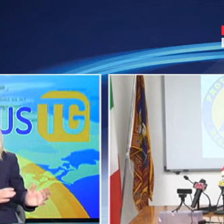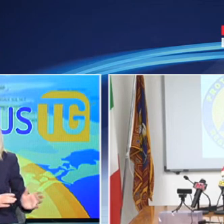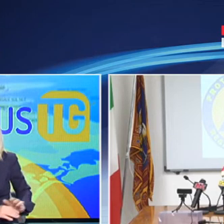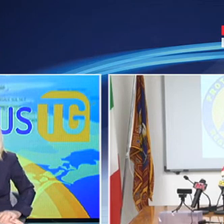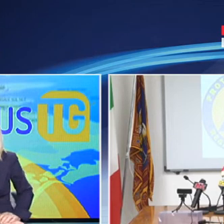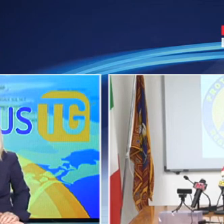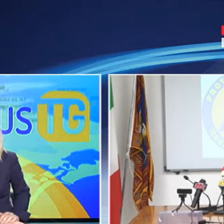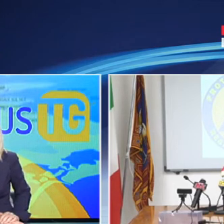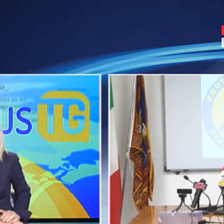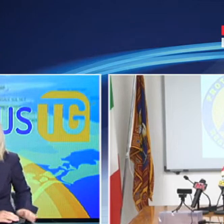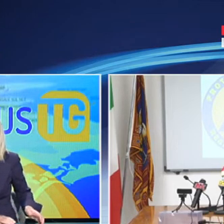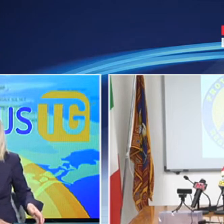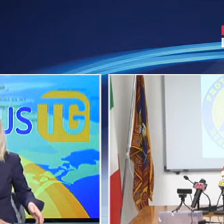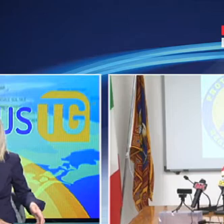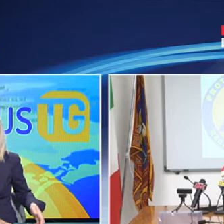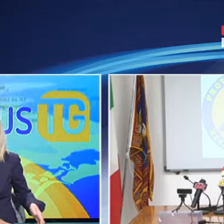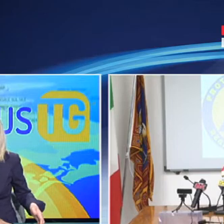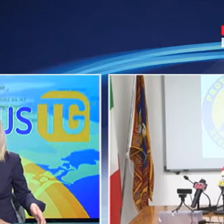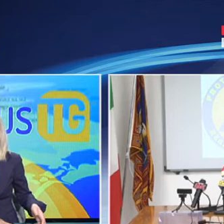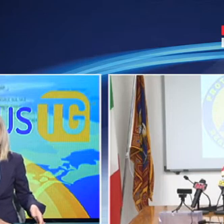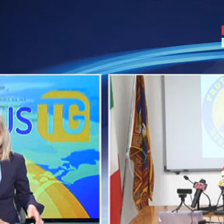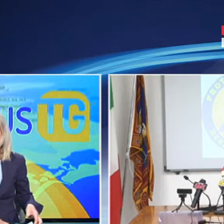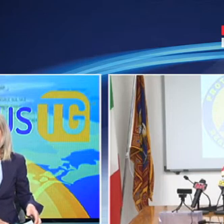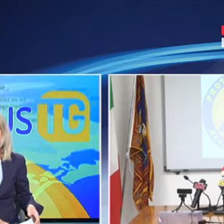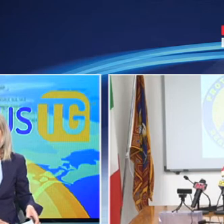da Bassano Ovest a Monte Belluna. Sentiamo.